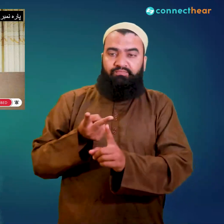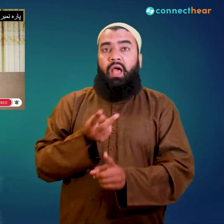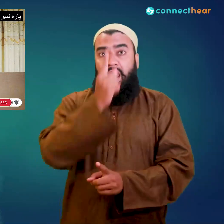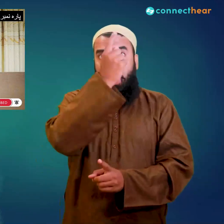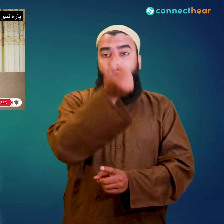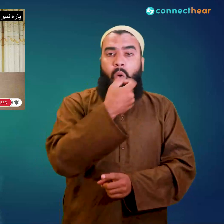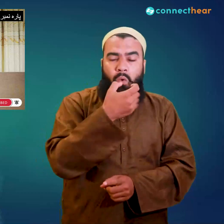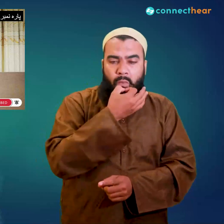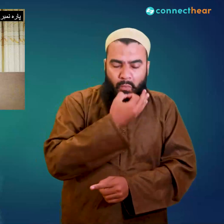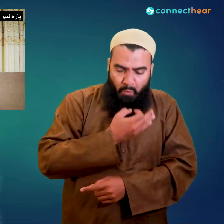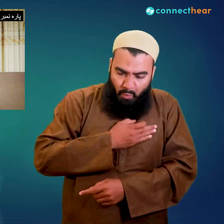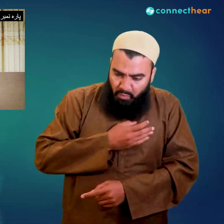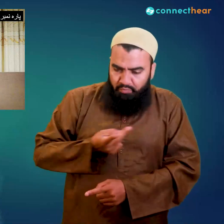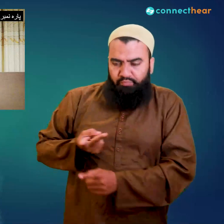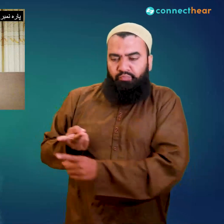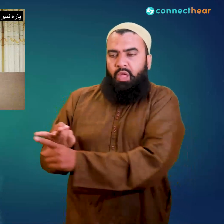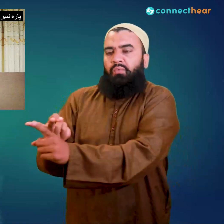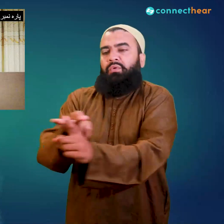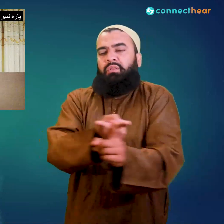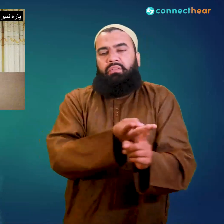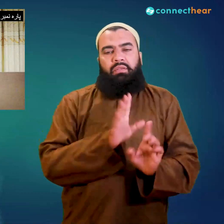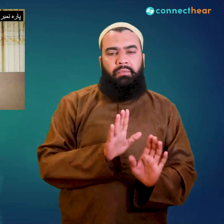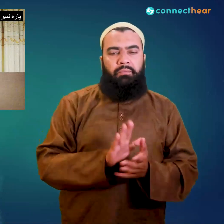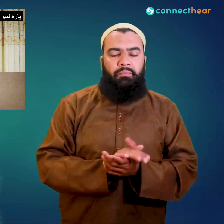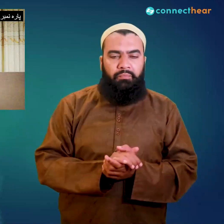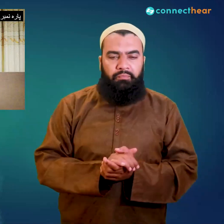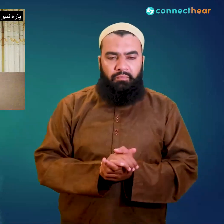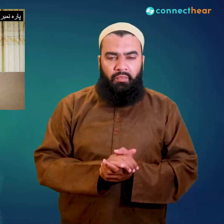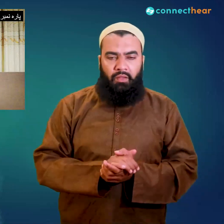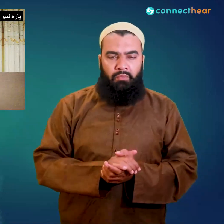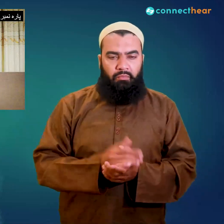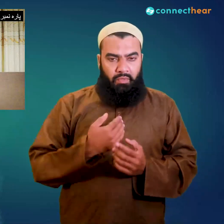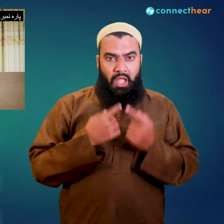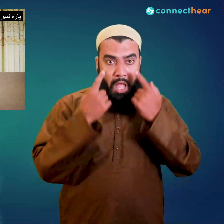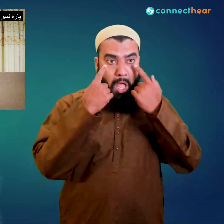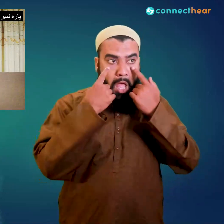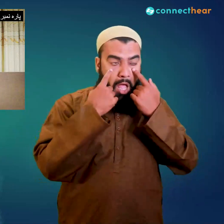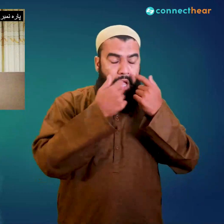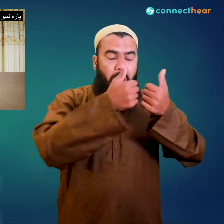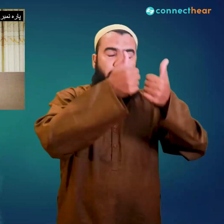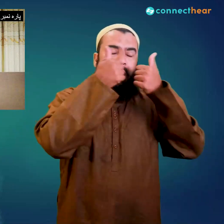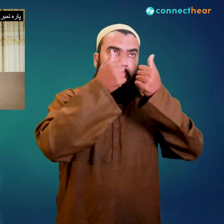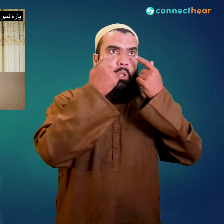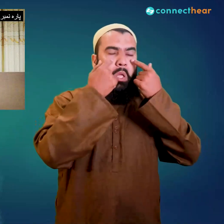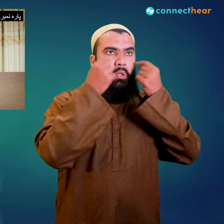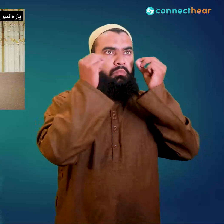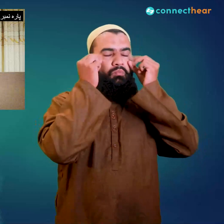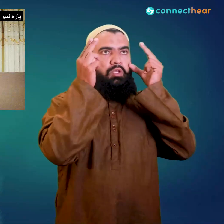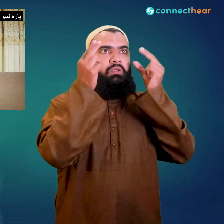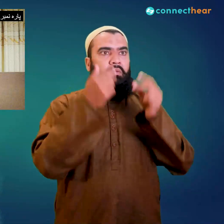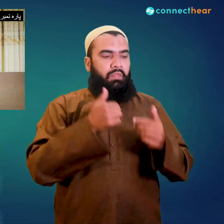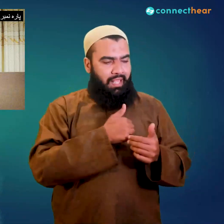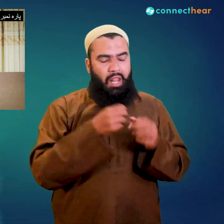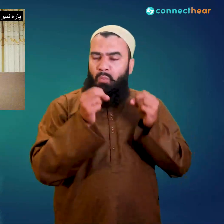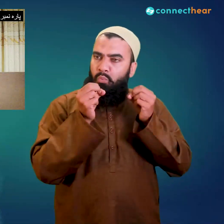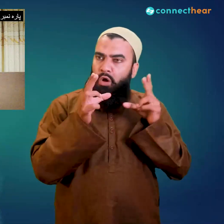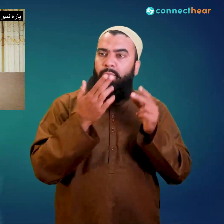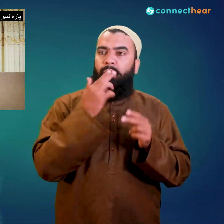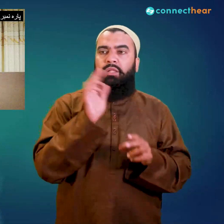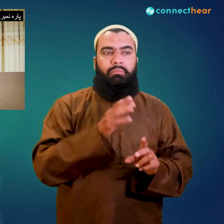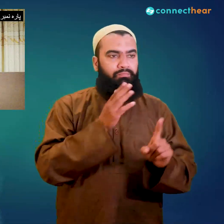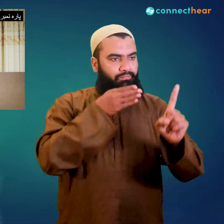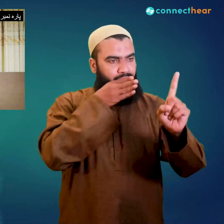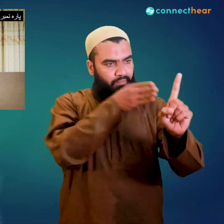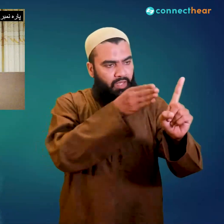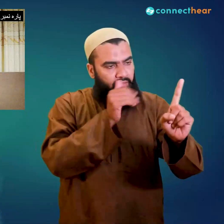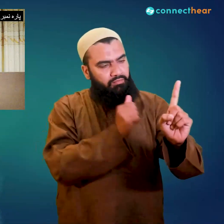میں بصیرت کے ساتھ ہوں، اس راستے پر، صراط مستقیم پر میری بصیرت ہے، میرا شرح صدر ہے اور میں